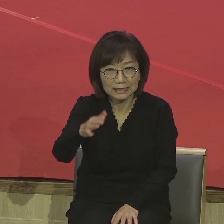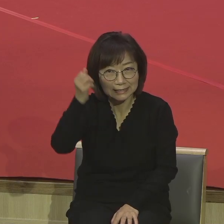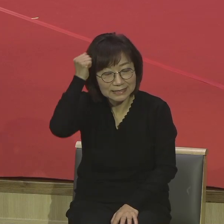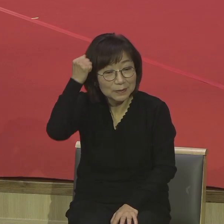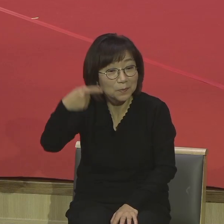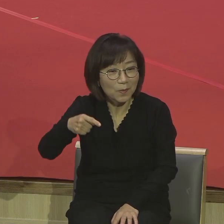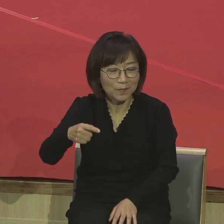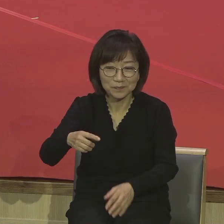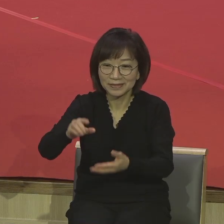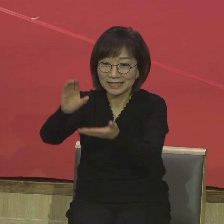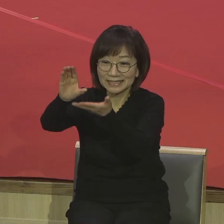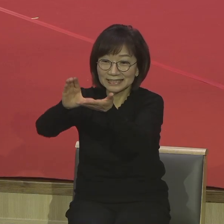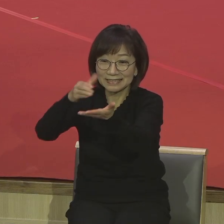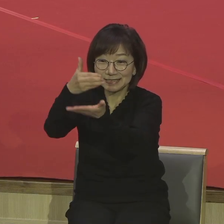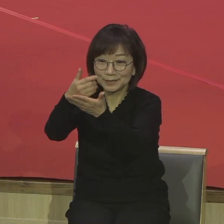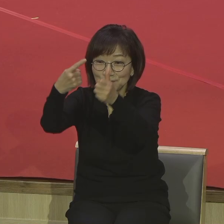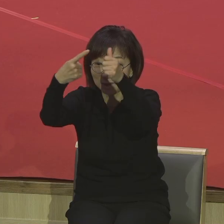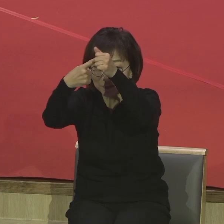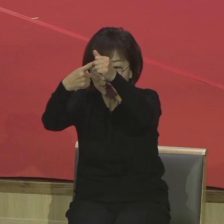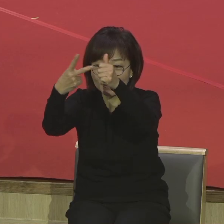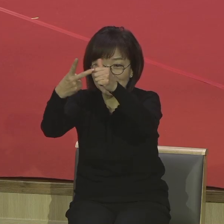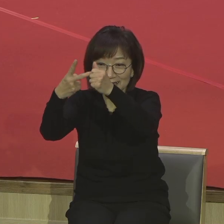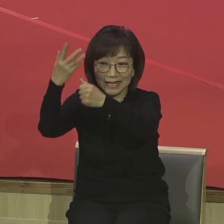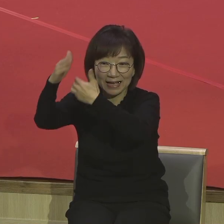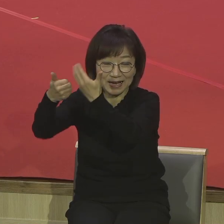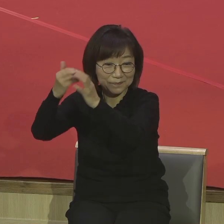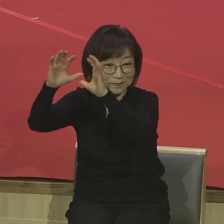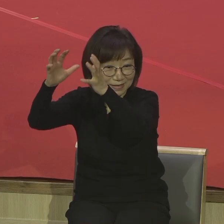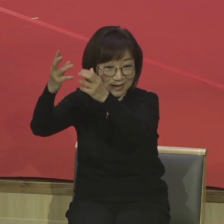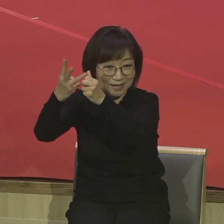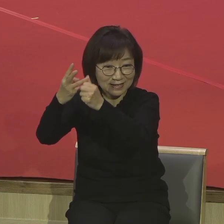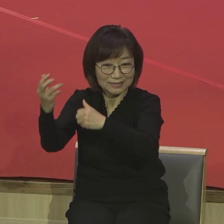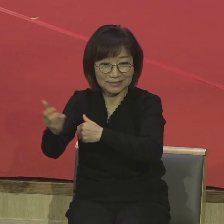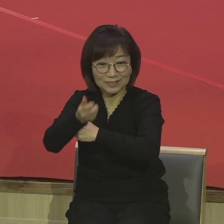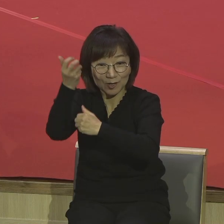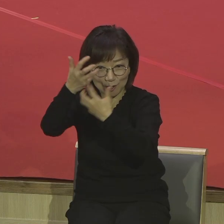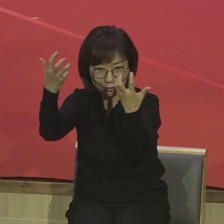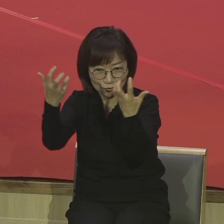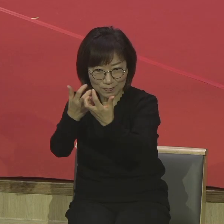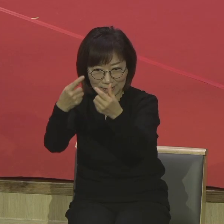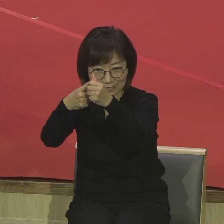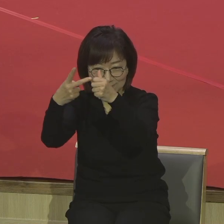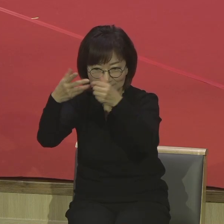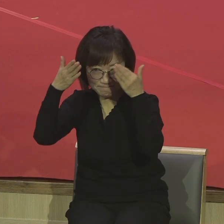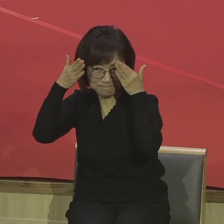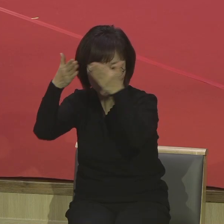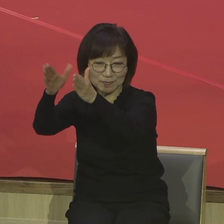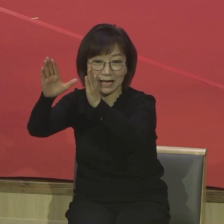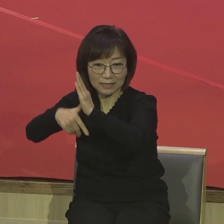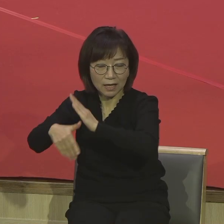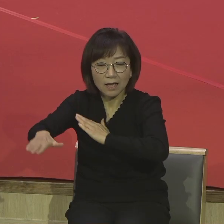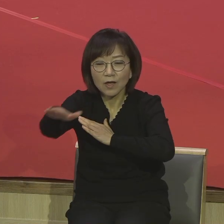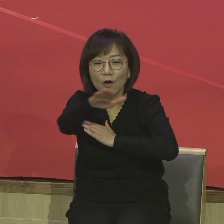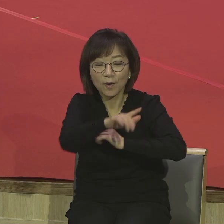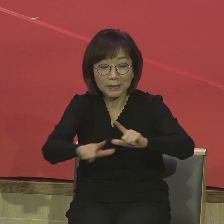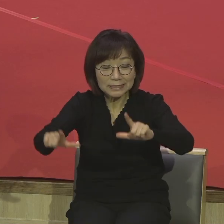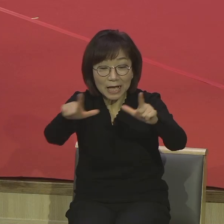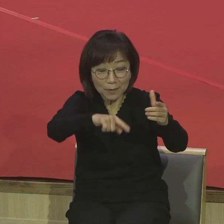오직 하나님 나라, 오직 성령 충만이 집중될 때 놀라운 여러분의 삶 속에 반전이